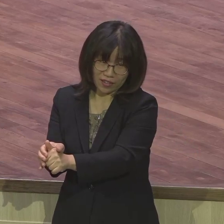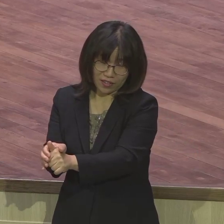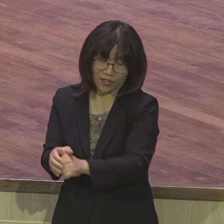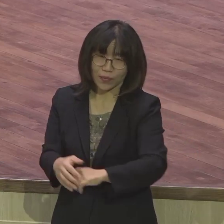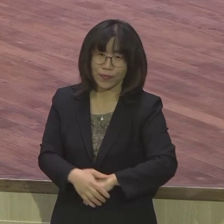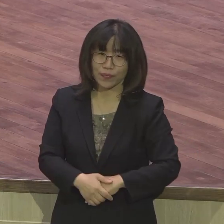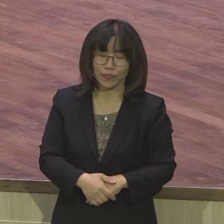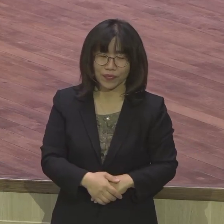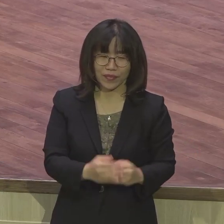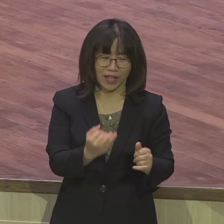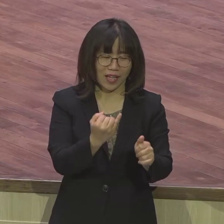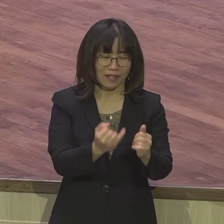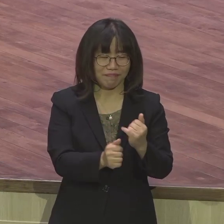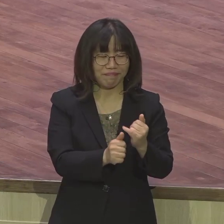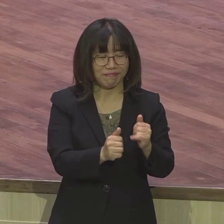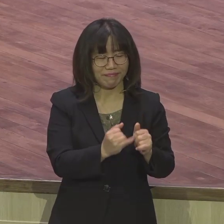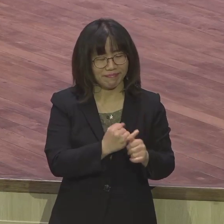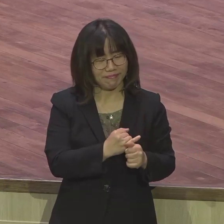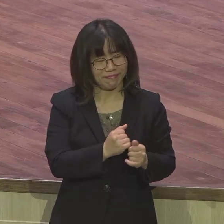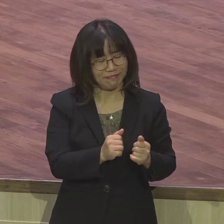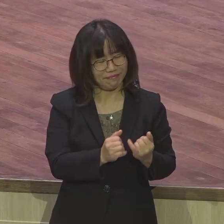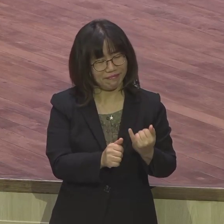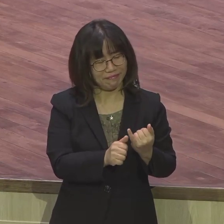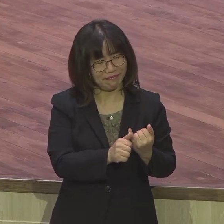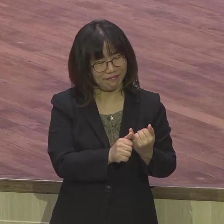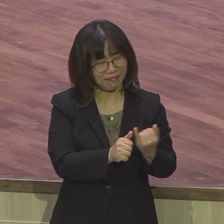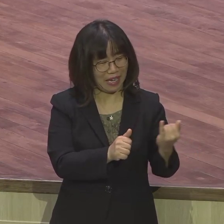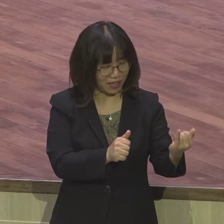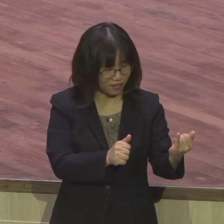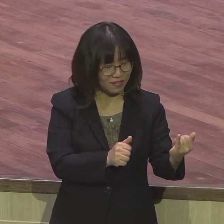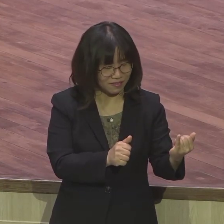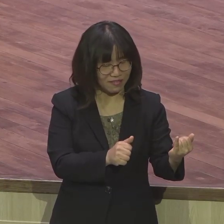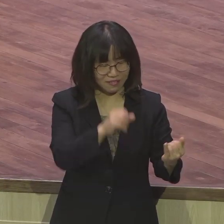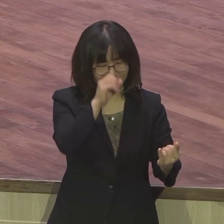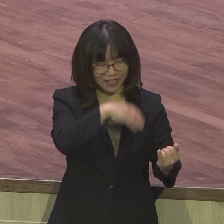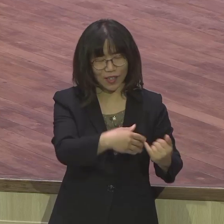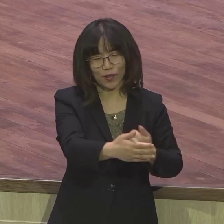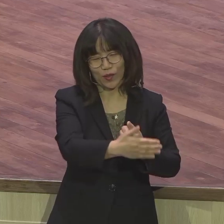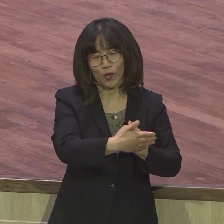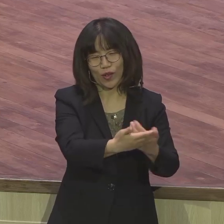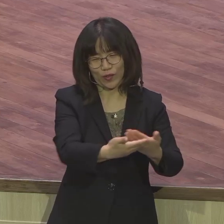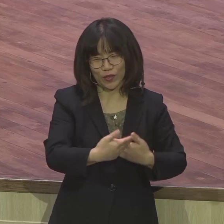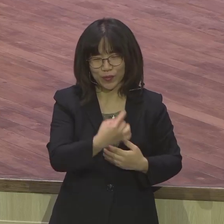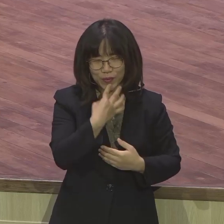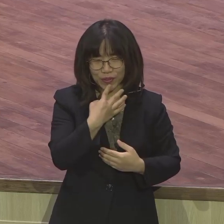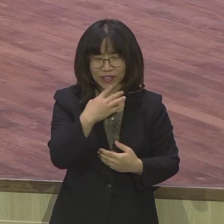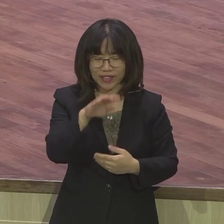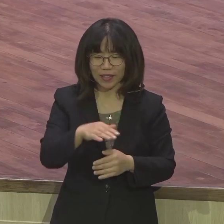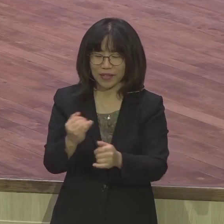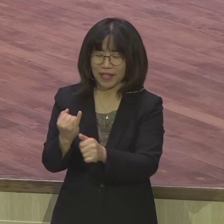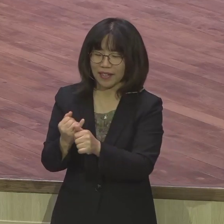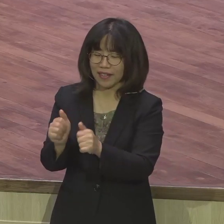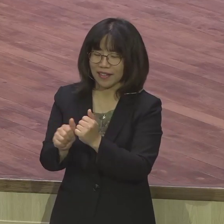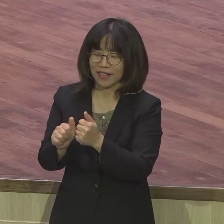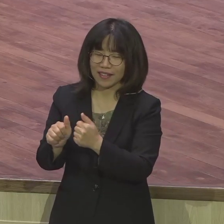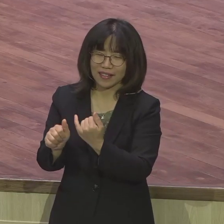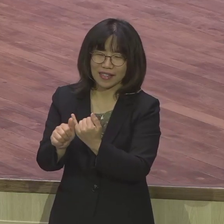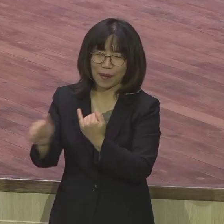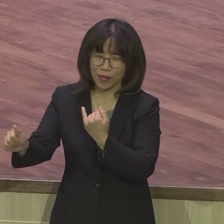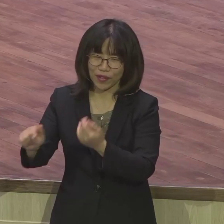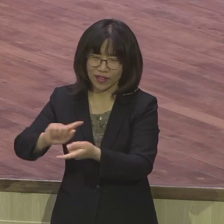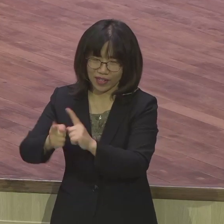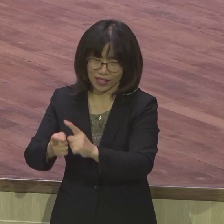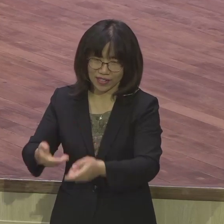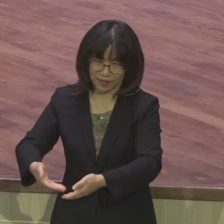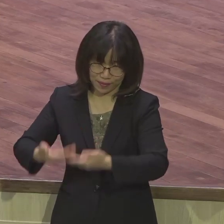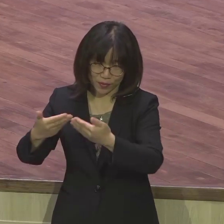아내는 서로 돕는 배필이기 때문에 그렇습니다. 그것처럼 예수님이 십자가에서 이사야 53장